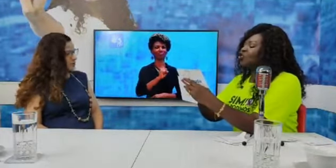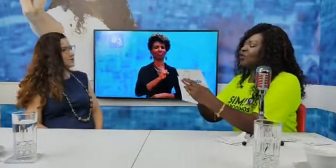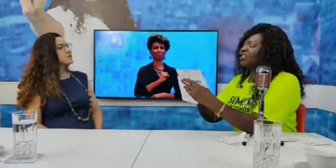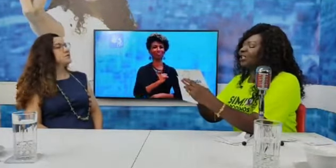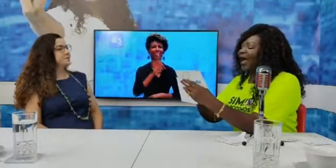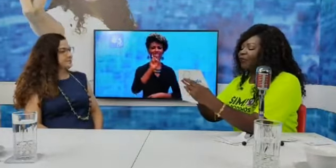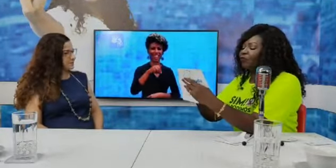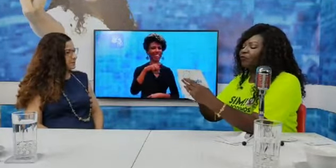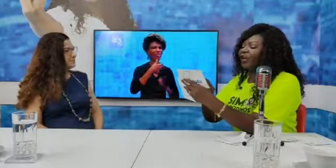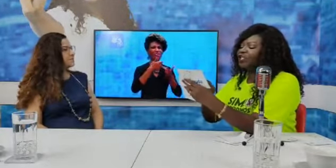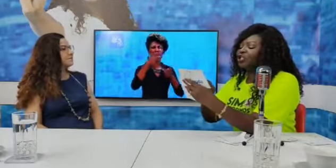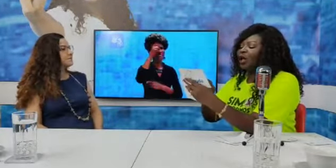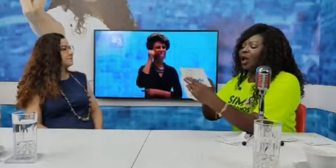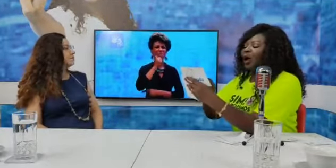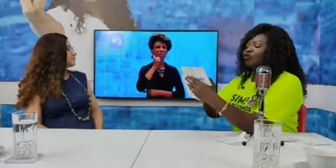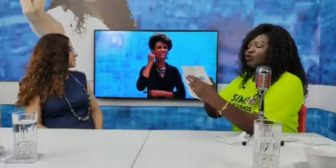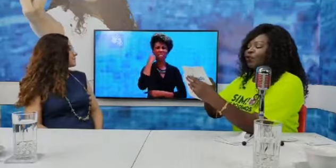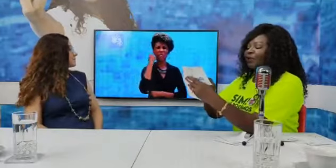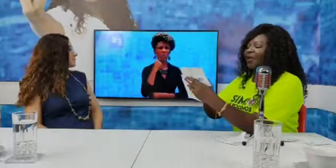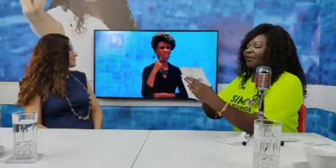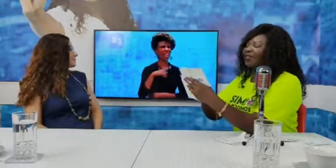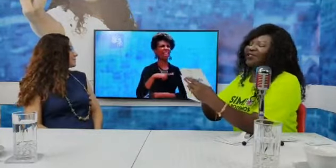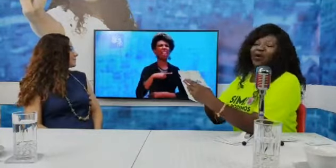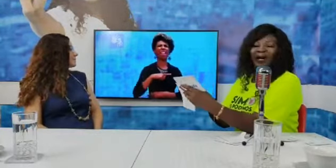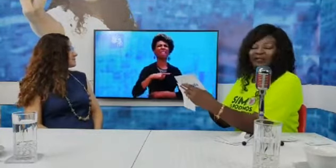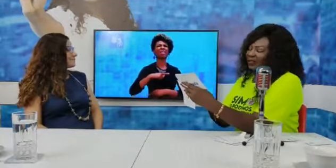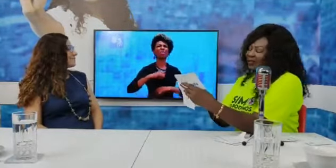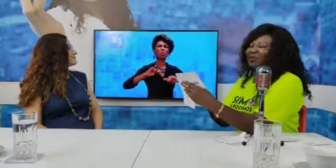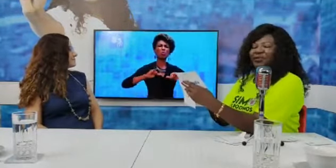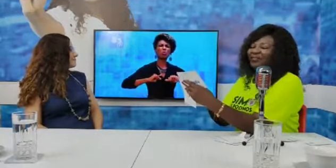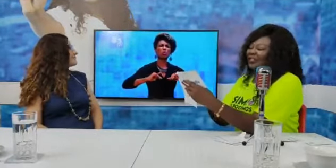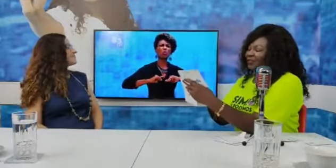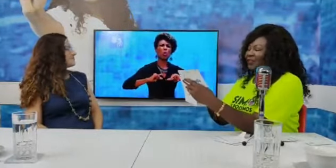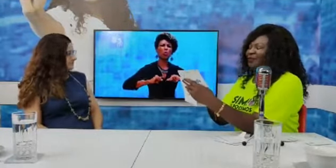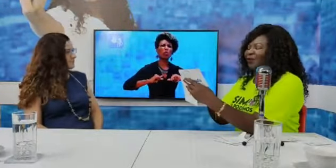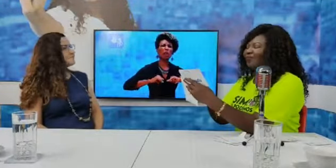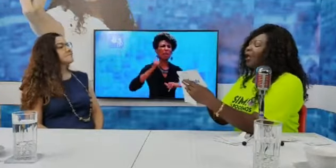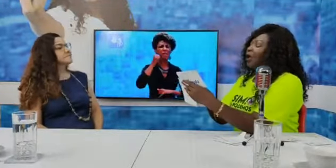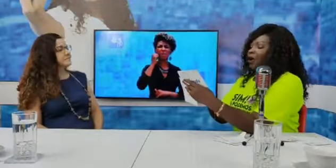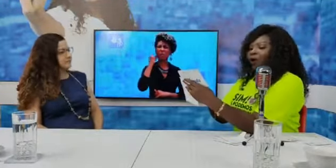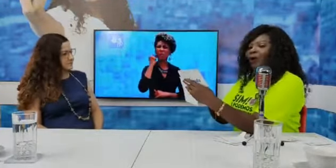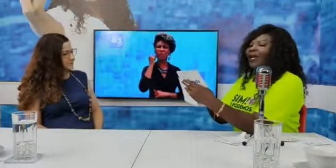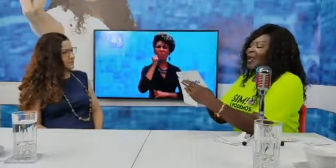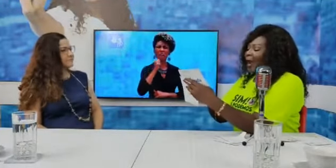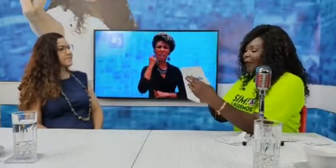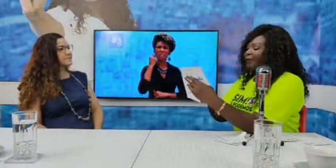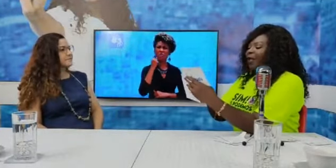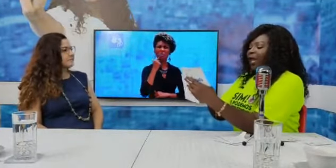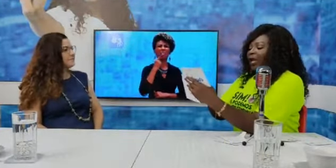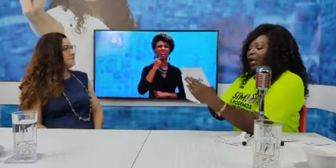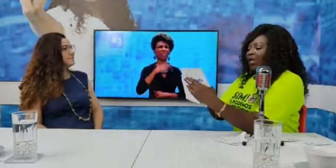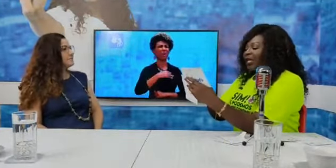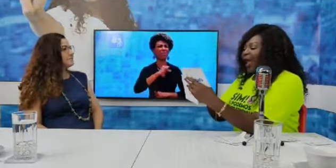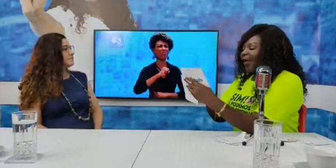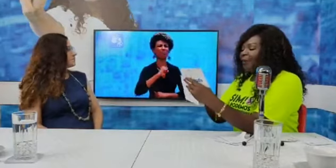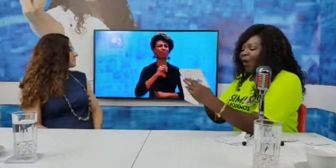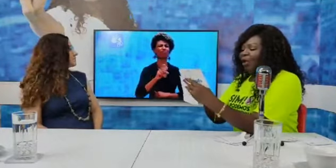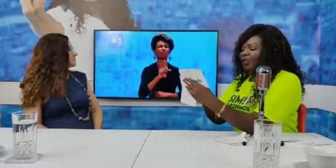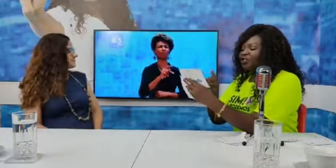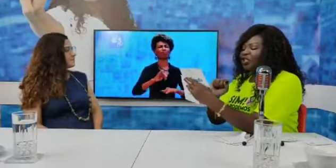se suicidado frente ao sofrimento que estão passando. Muito triste, viu? Olha, e